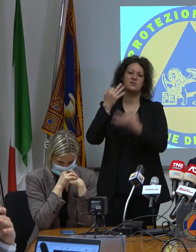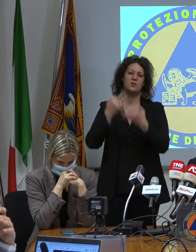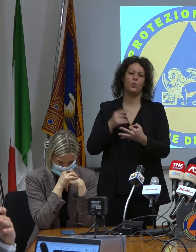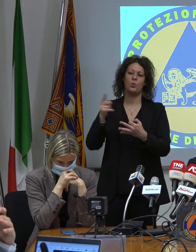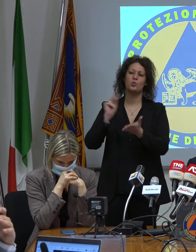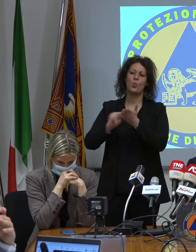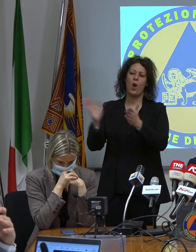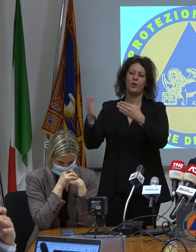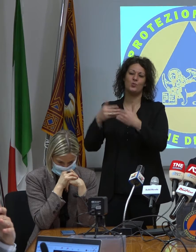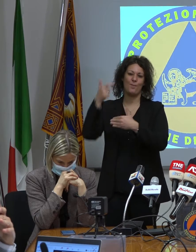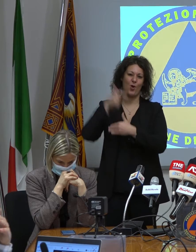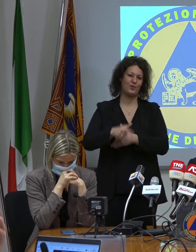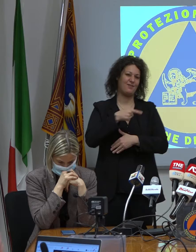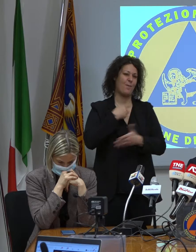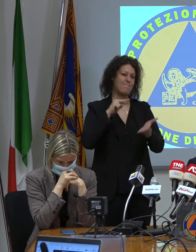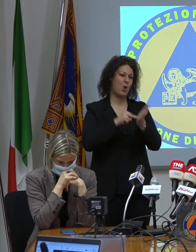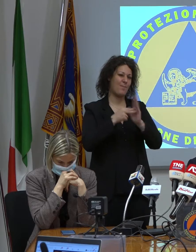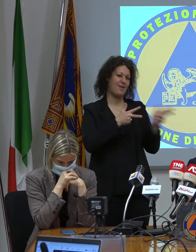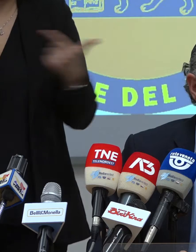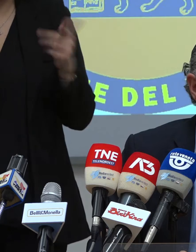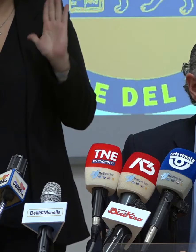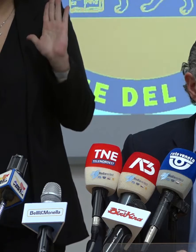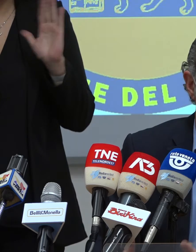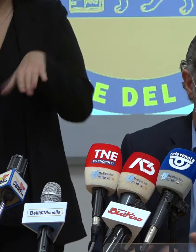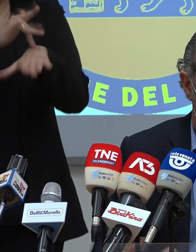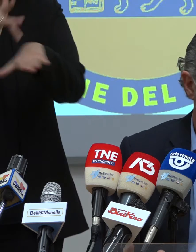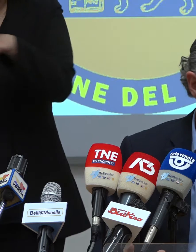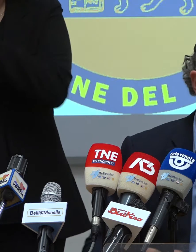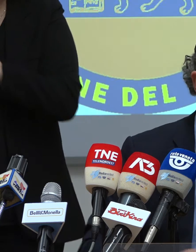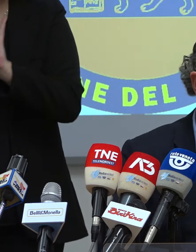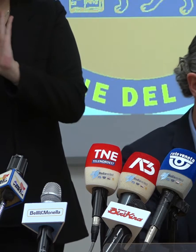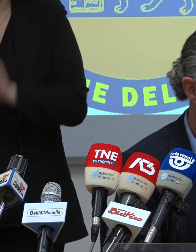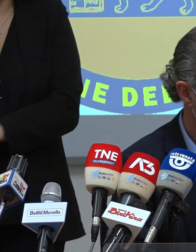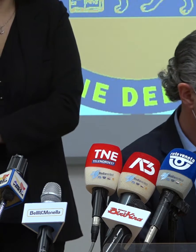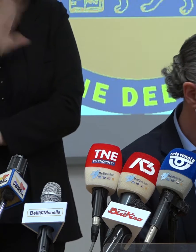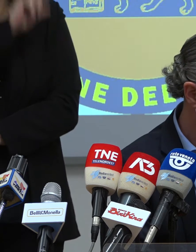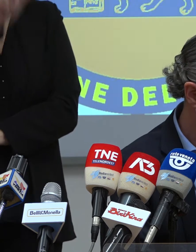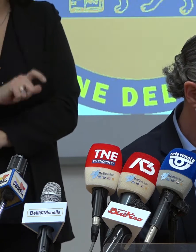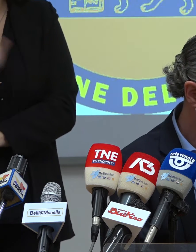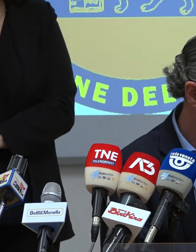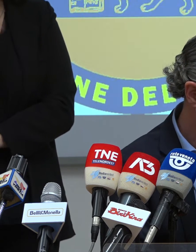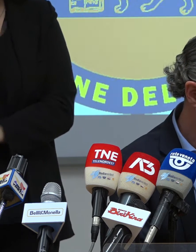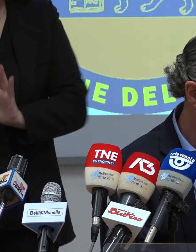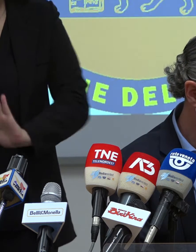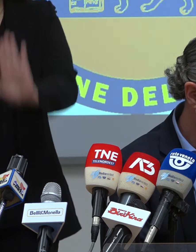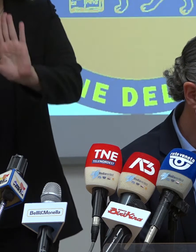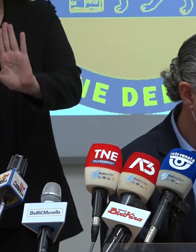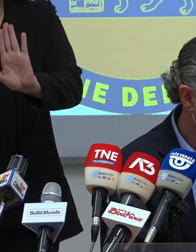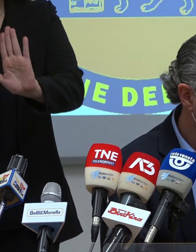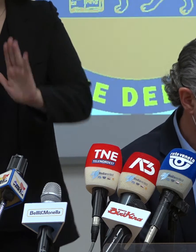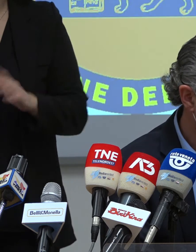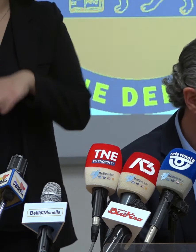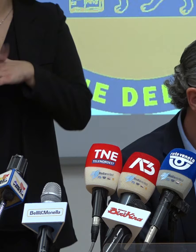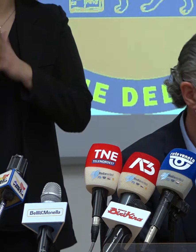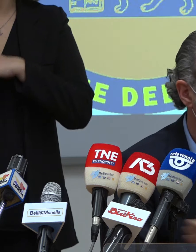acquistare i vaccini da destinare alle imprese private, creando così dei settori economici Covid-free. È un'ipotesi, al momento non c'è nulla